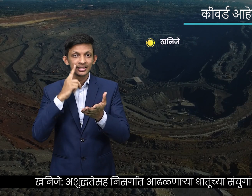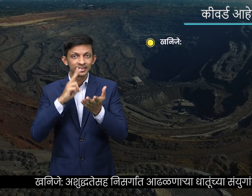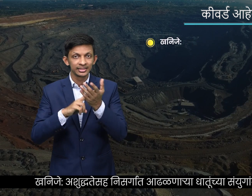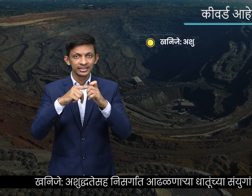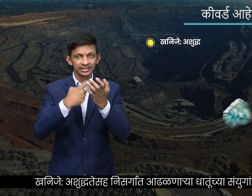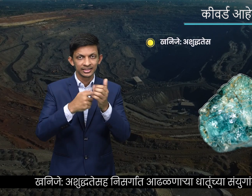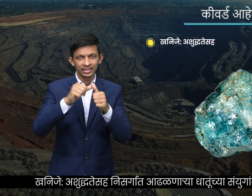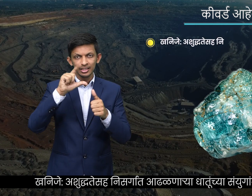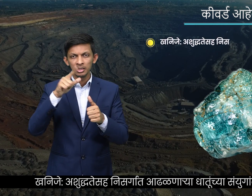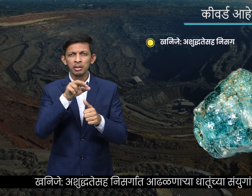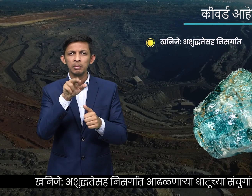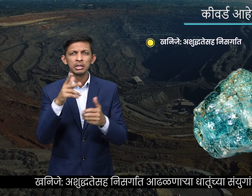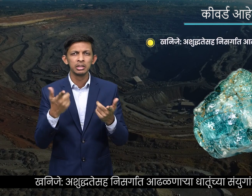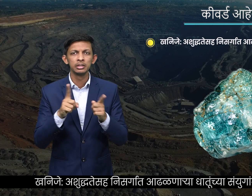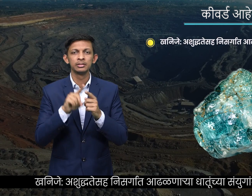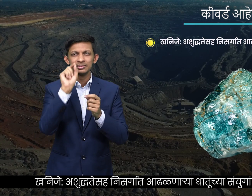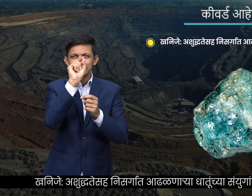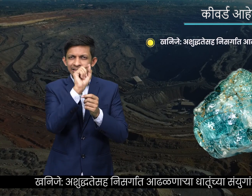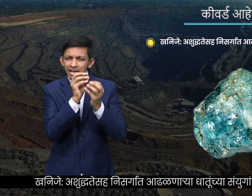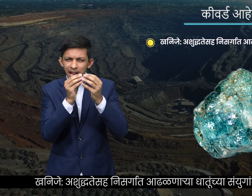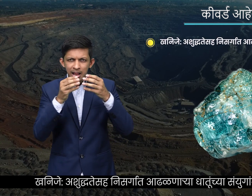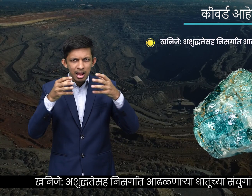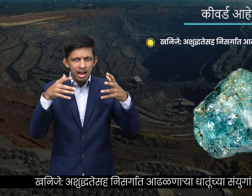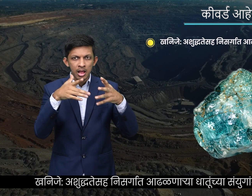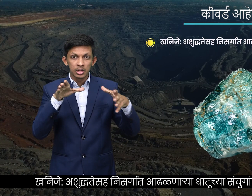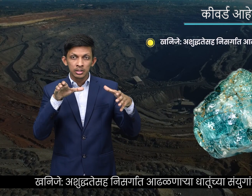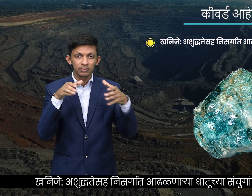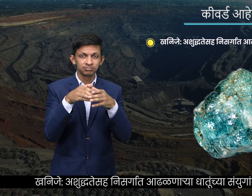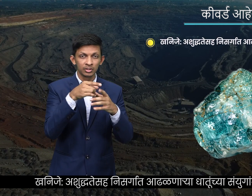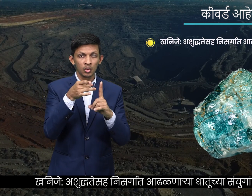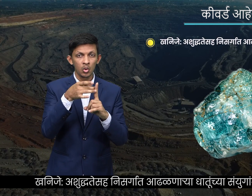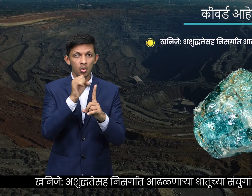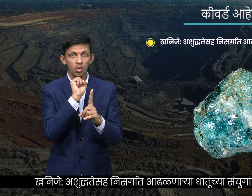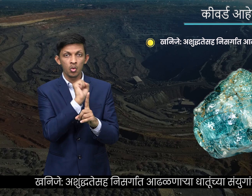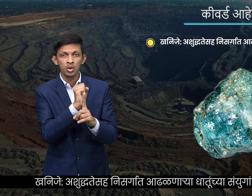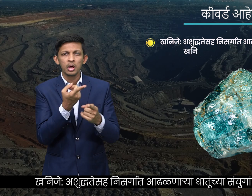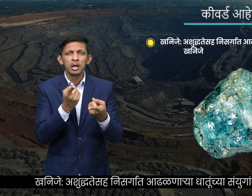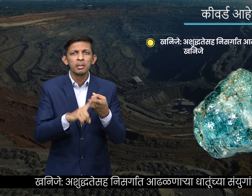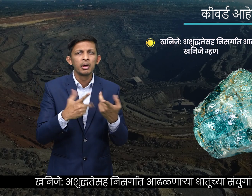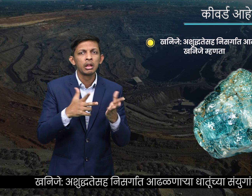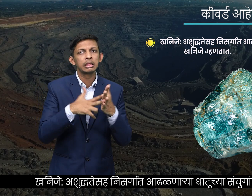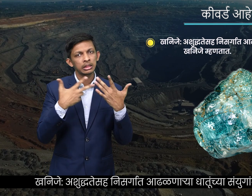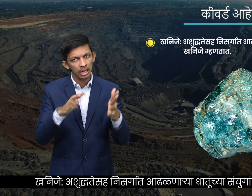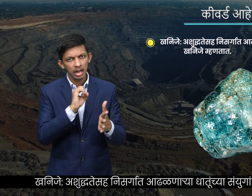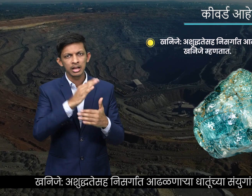खनिजे, अशुद्धतेसह निसर्गात आढळणाऱ्या धातूंच्या संयुगांना खनिजे म्हणतात.